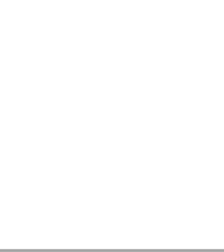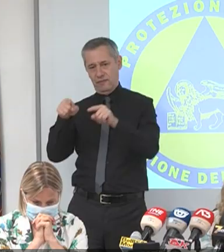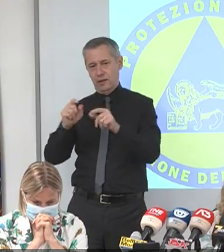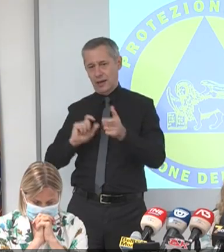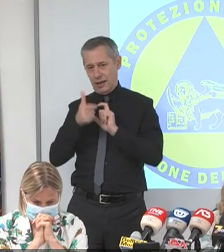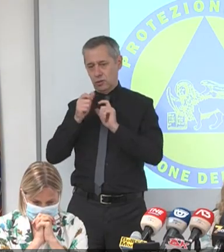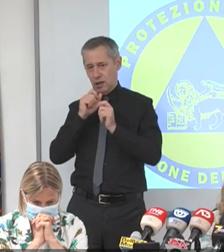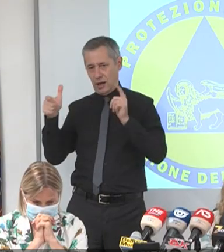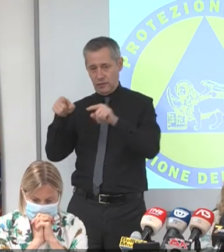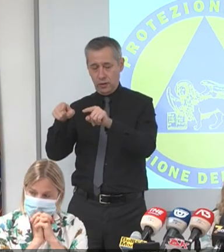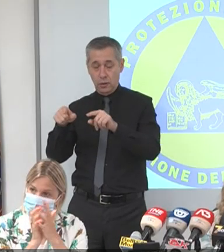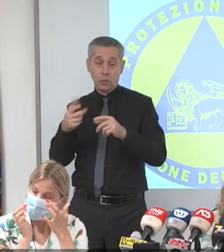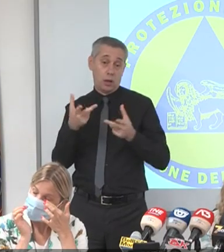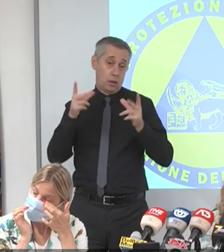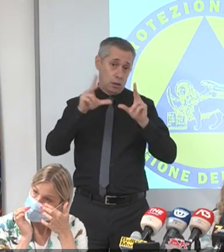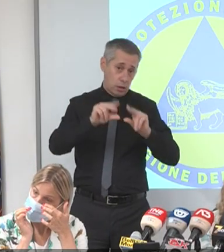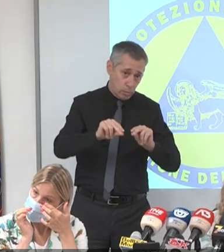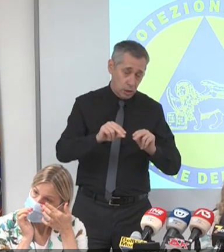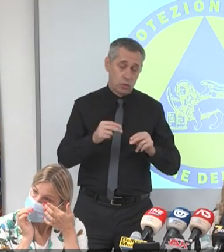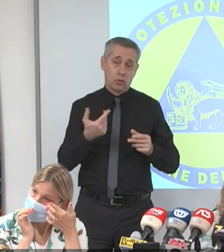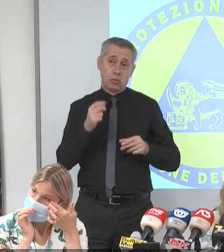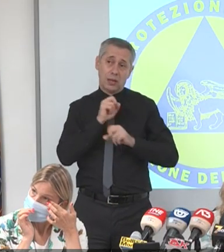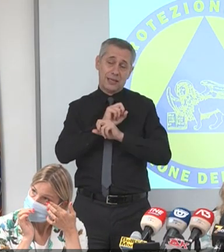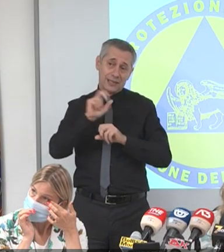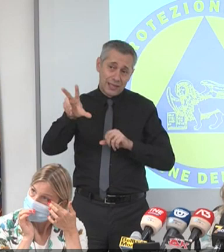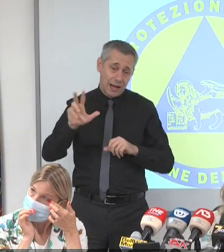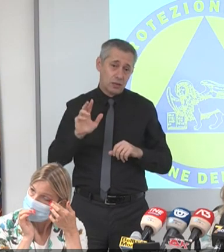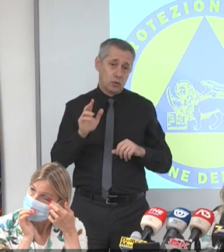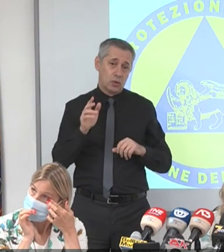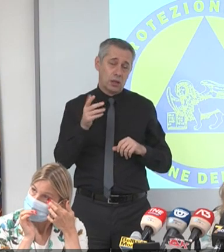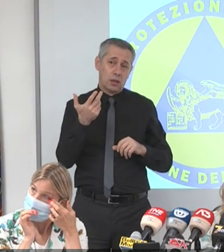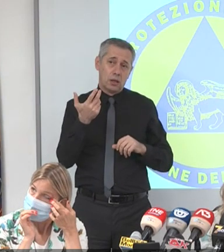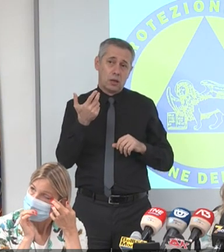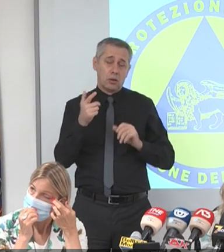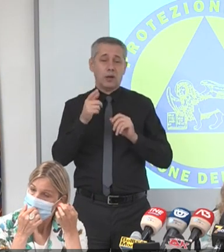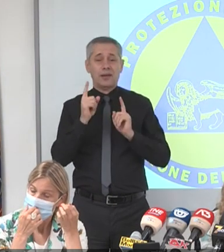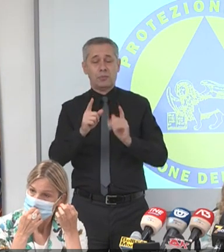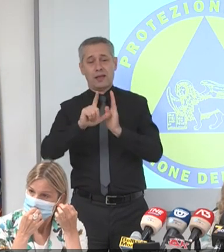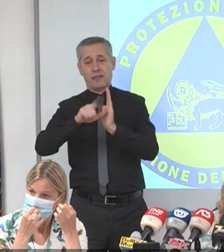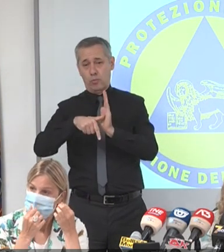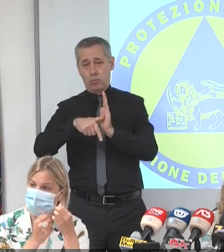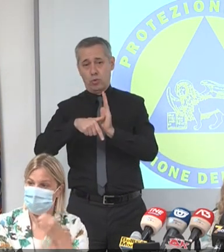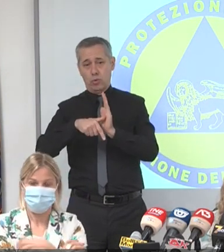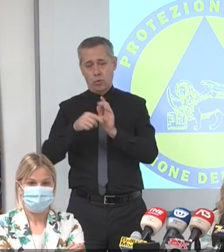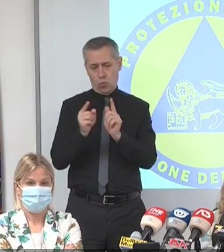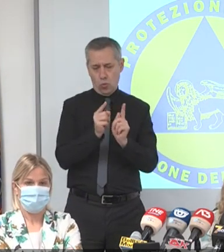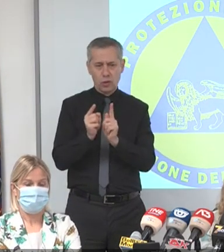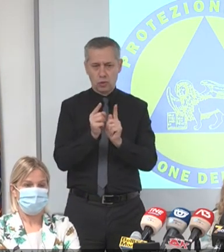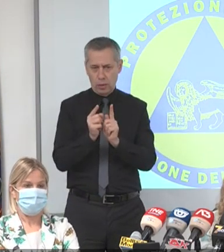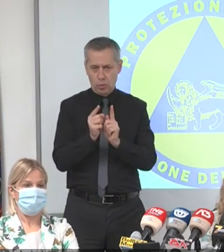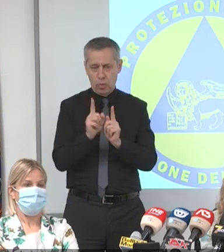gravi. Sono segnalazioni che sono correlate da un punto di vista temporale. Poi viene fatta